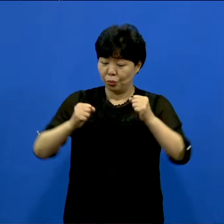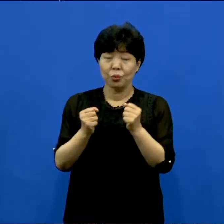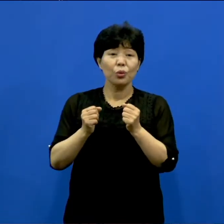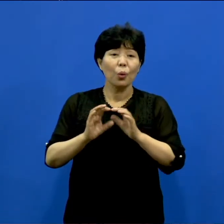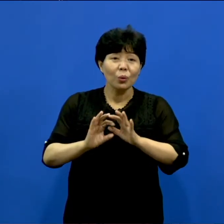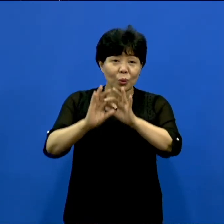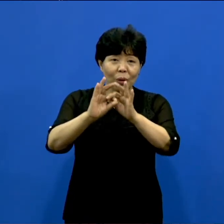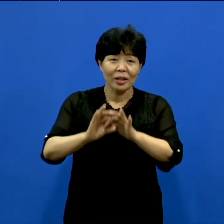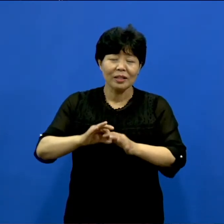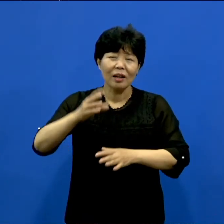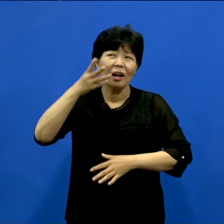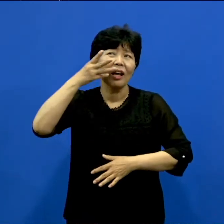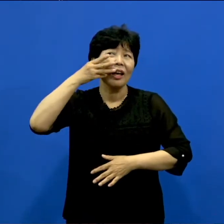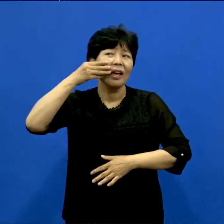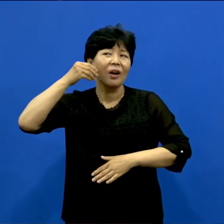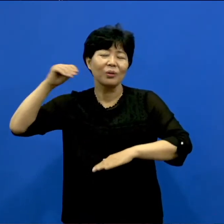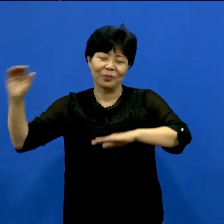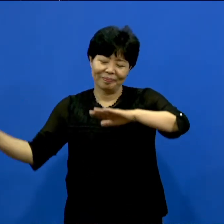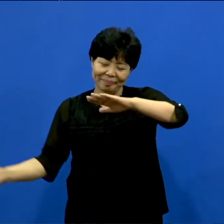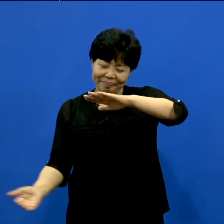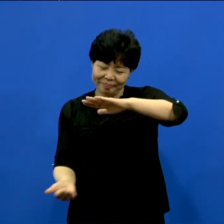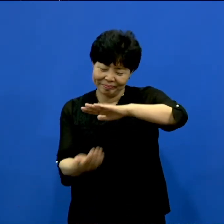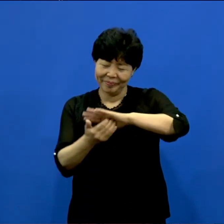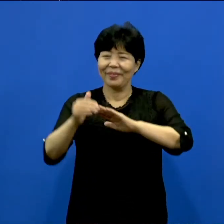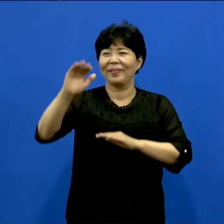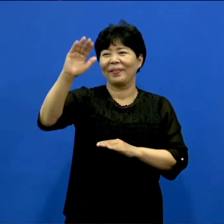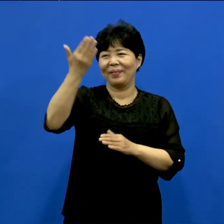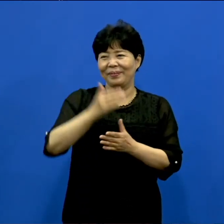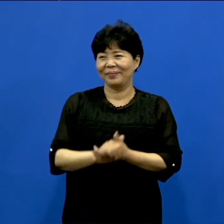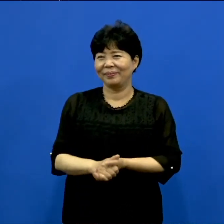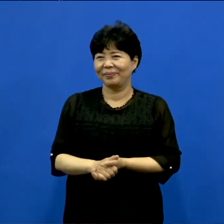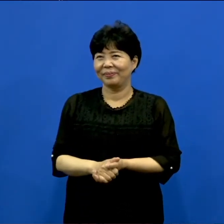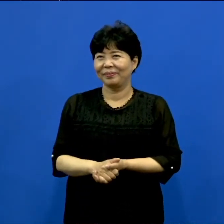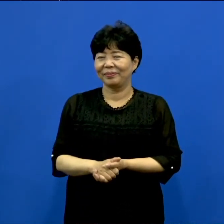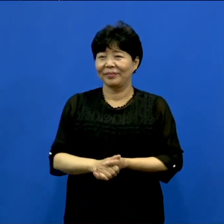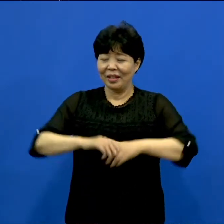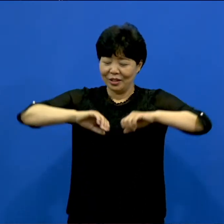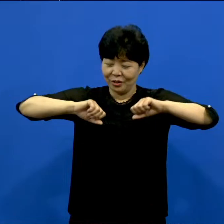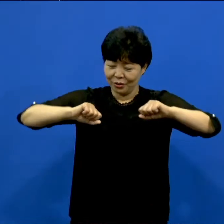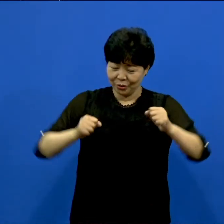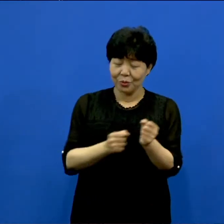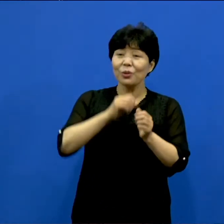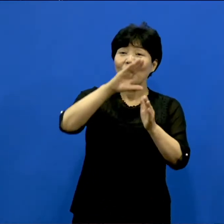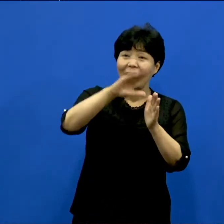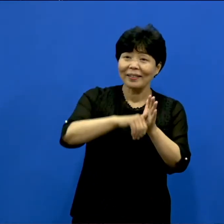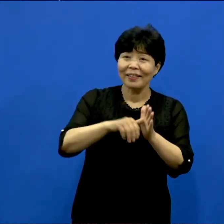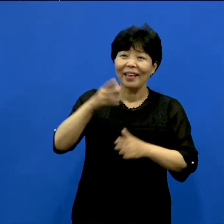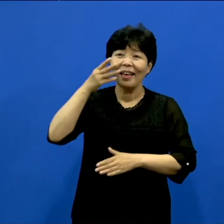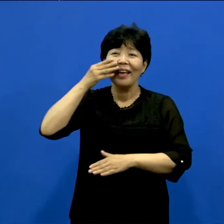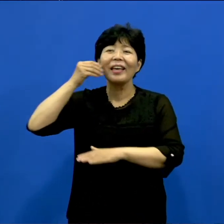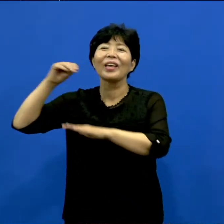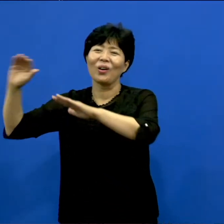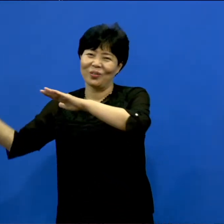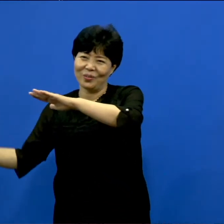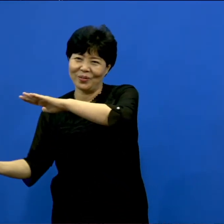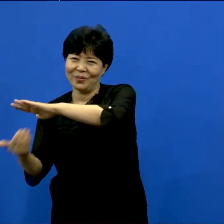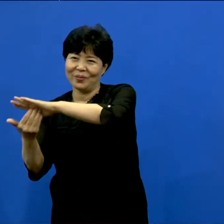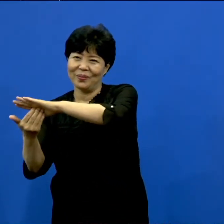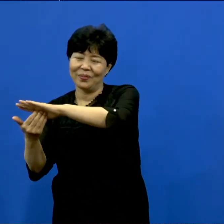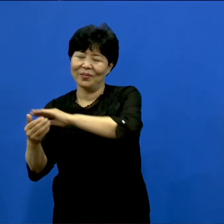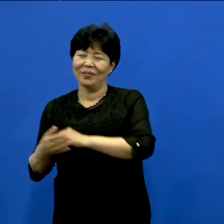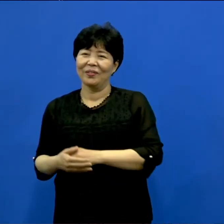겁니다. 형통과 순종이 이게 뗄래야 뗄 수 없는 관계예요. 우리의 내적인 만족도, 우리의